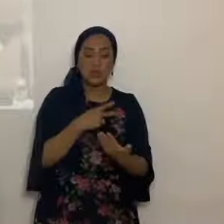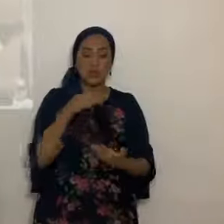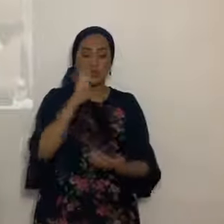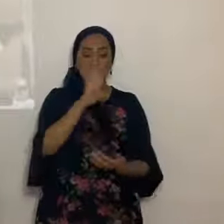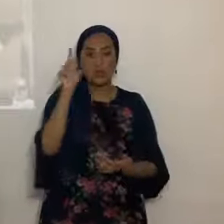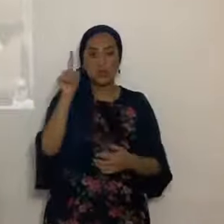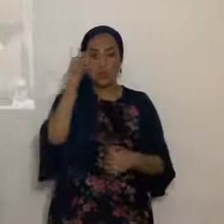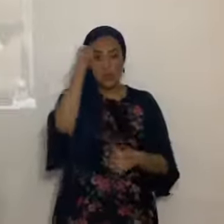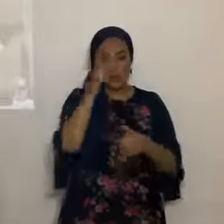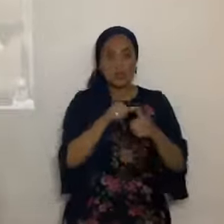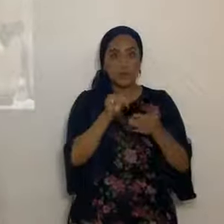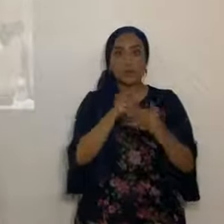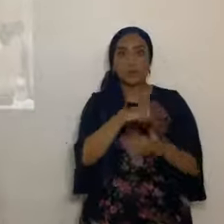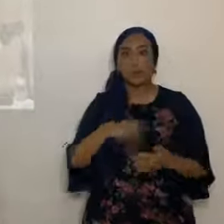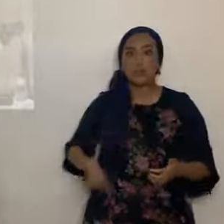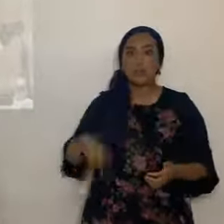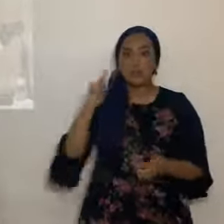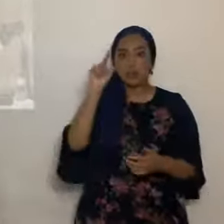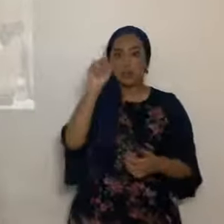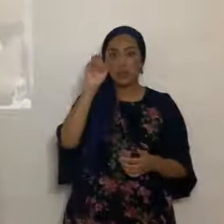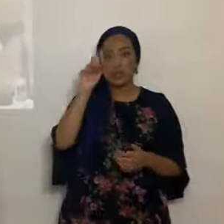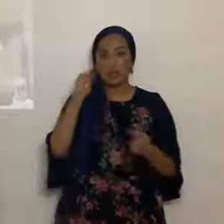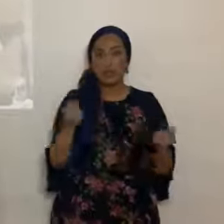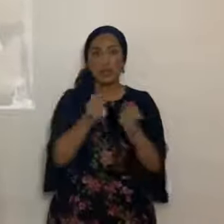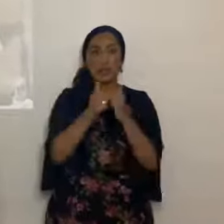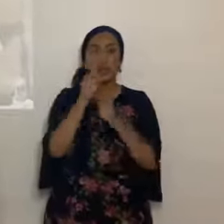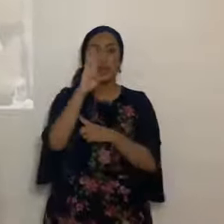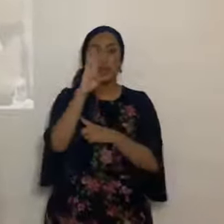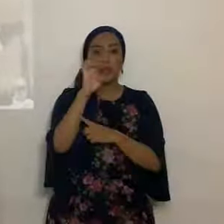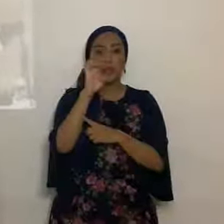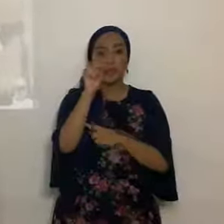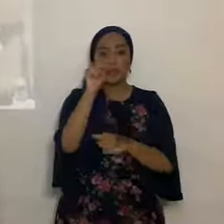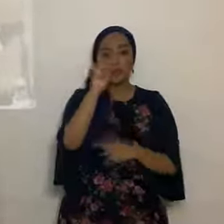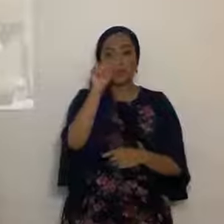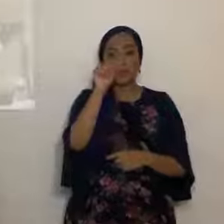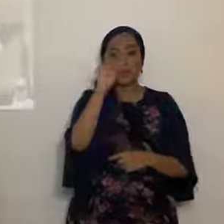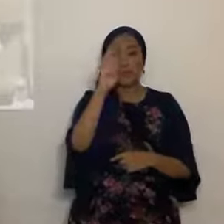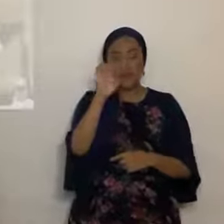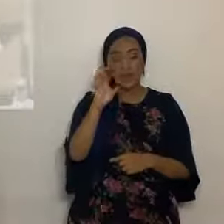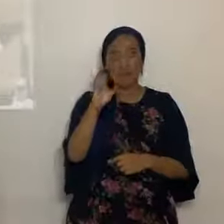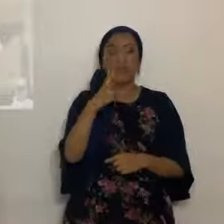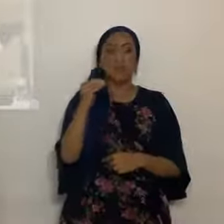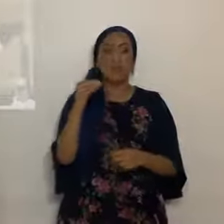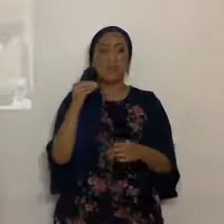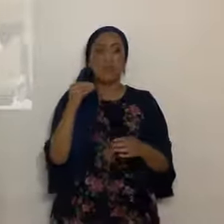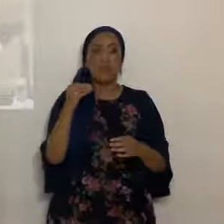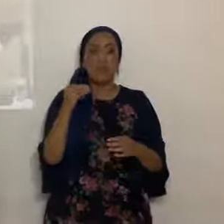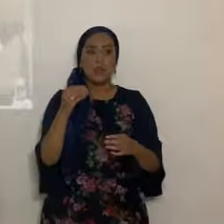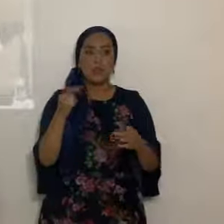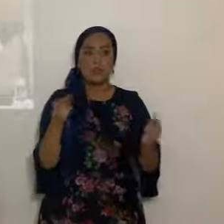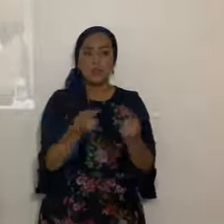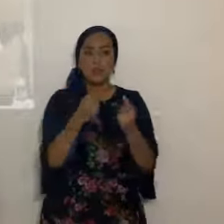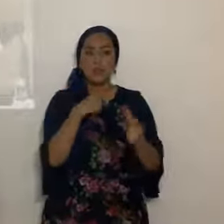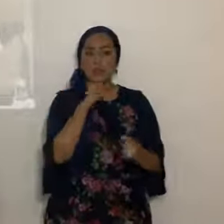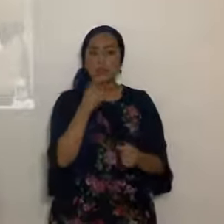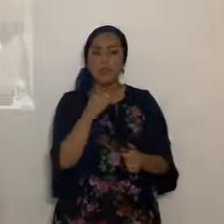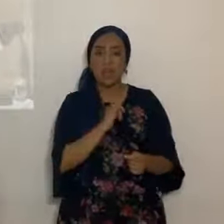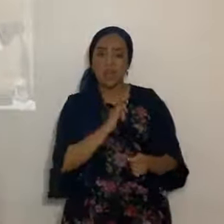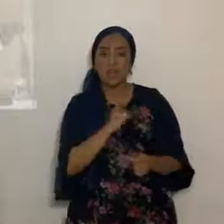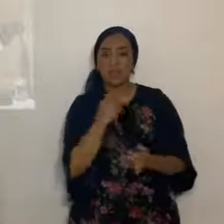51, recordamos que el rey David pecó con Betsabé y entonces se cometió este asesinato, no lo digo yo, lo